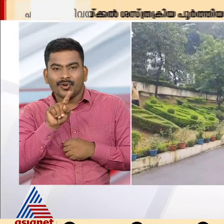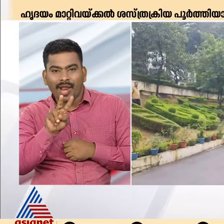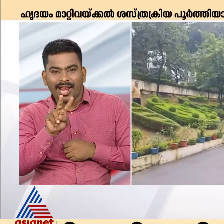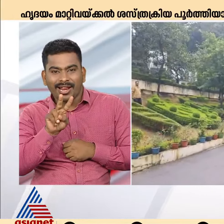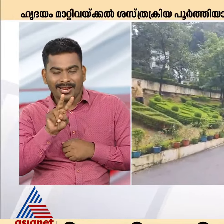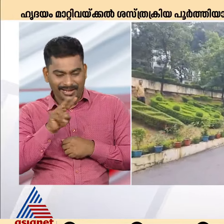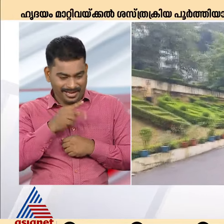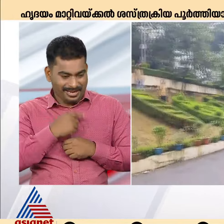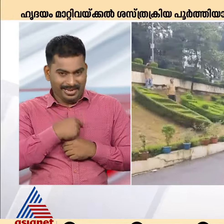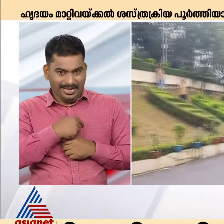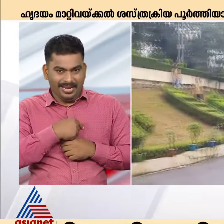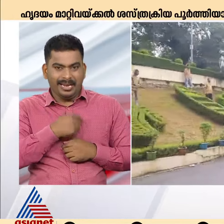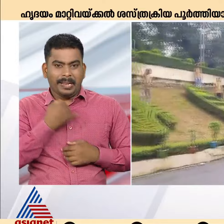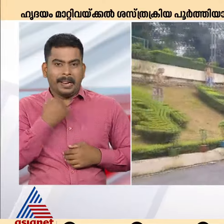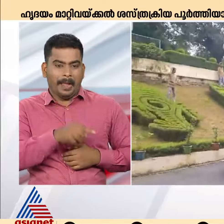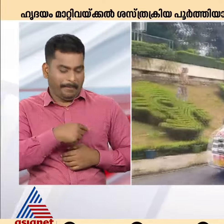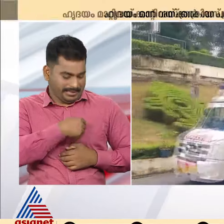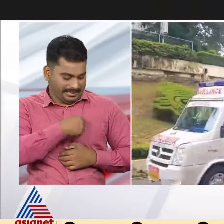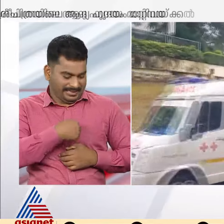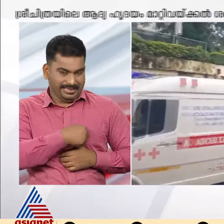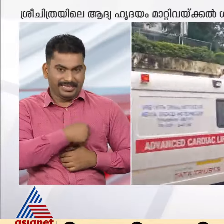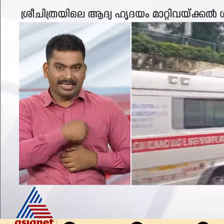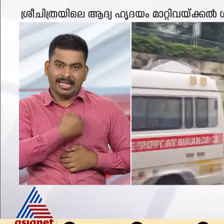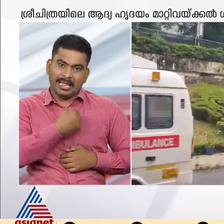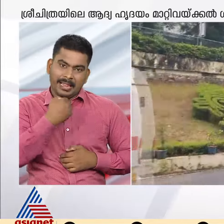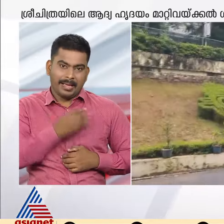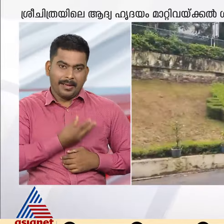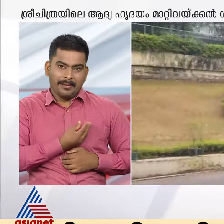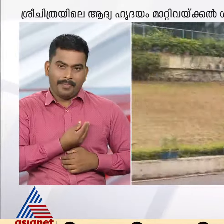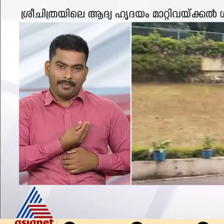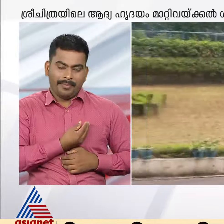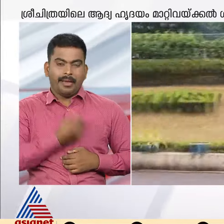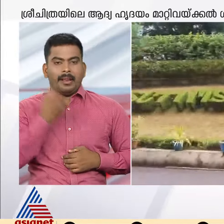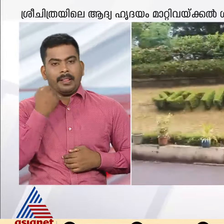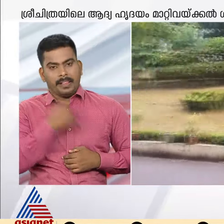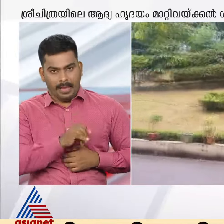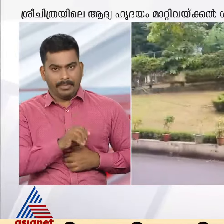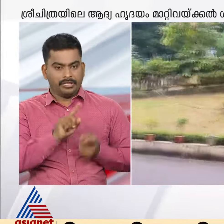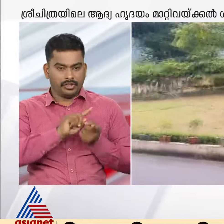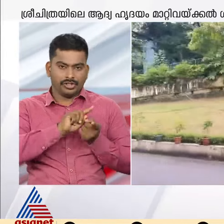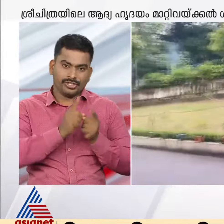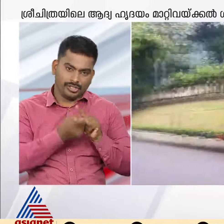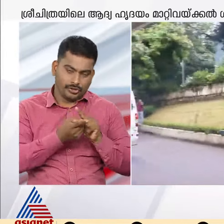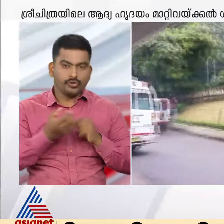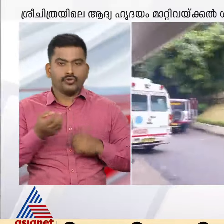മാത്യു ആണ് ചേരുന്നത്. മണിക്കൂറുകൾ നീണ്ട ശസ്ത്രക്രിയ, എന്താണ് ഡോക്ടർമാർ പറയുന്നത്? ഏഞ്ചൽ,